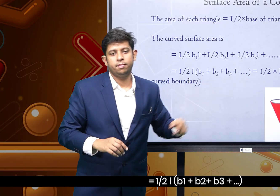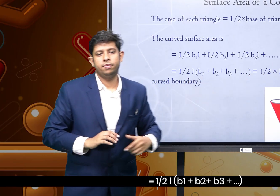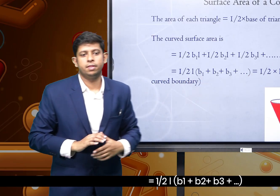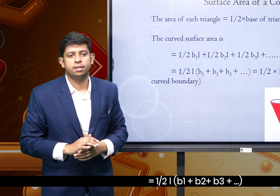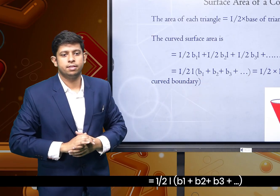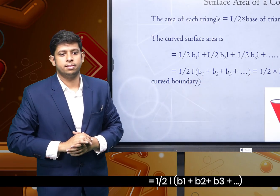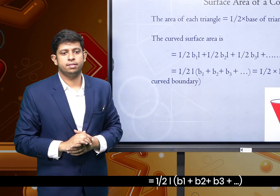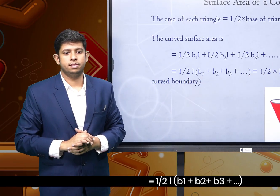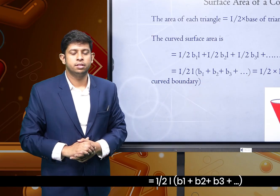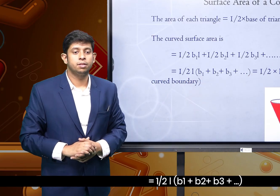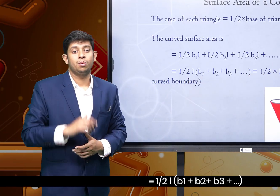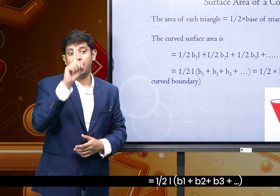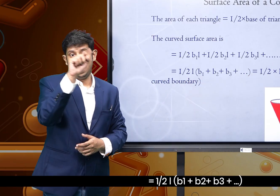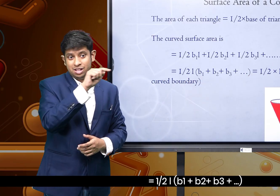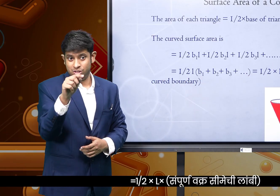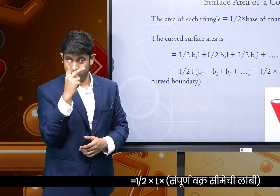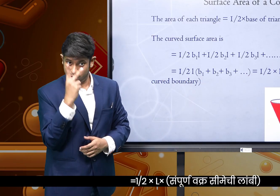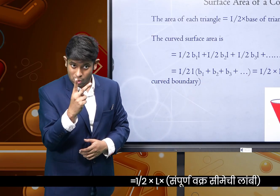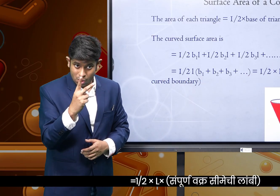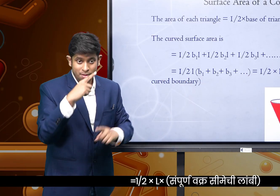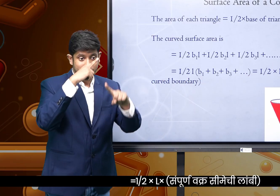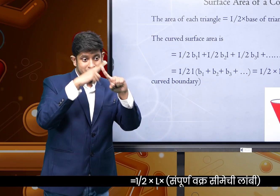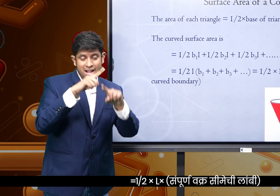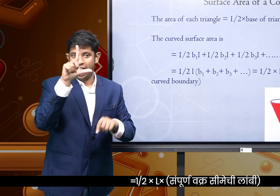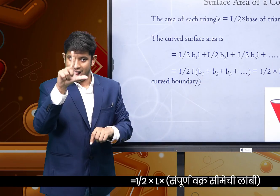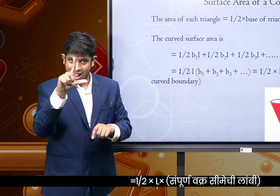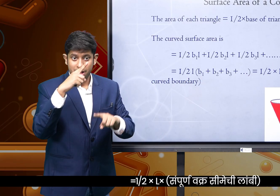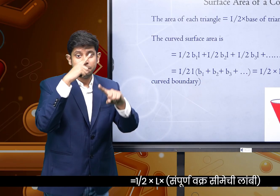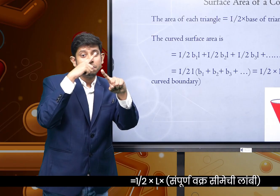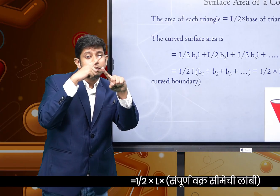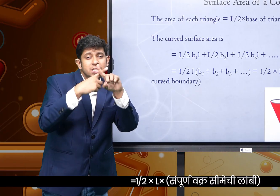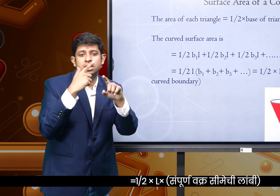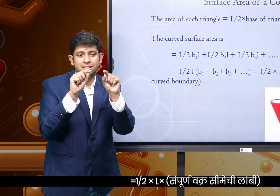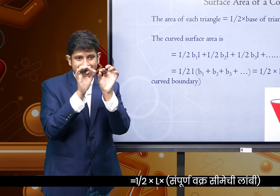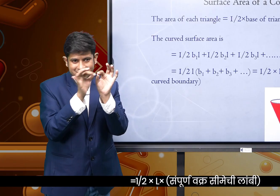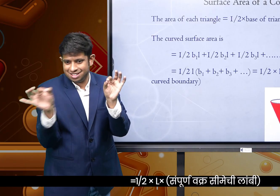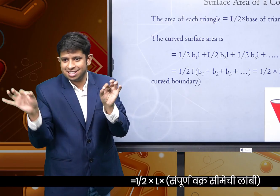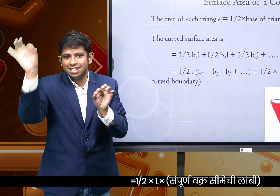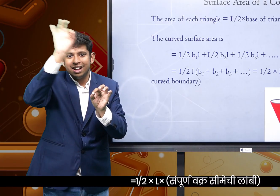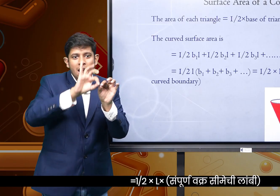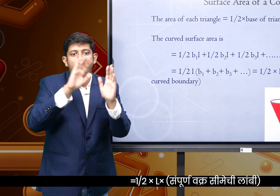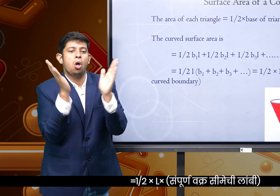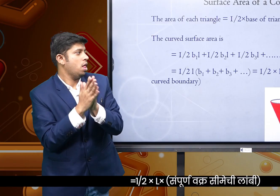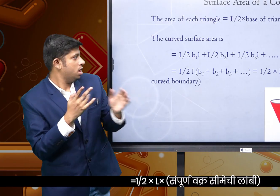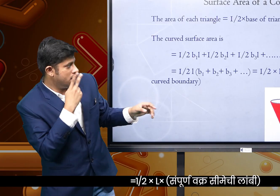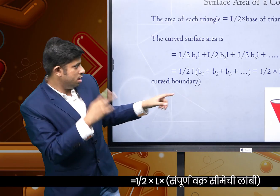प्लस ... कंस बंद बरोबर 1/2 गुणिले L गुणिले संपूर्ण वक्र सीमेची लांबी.